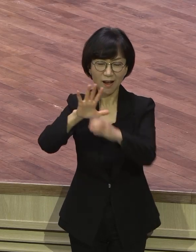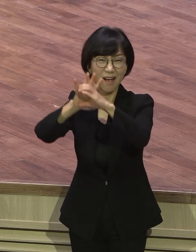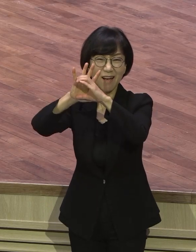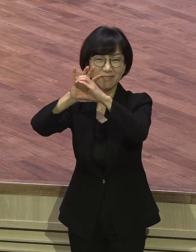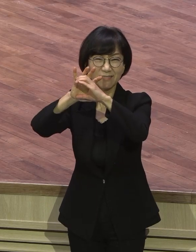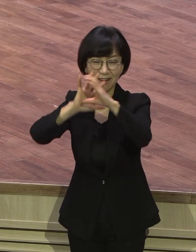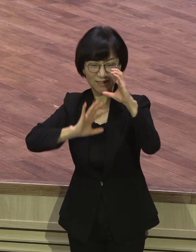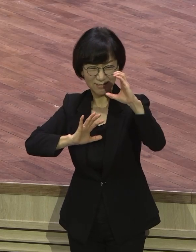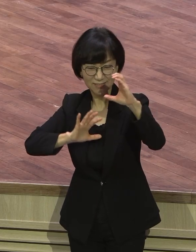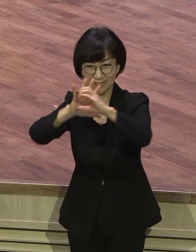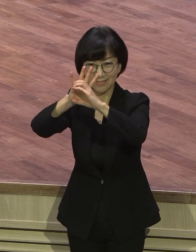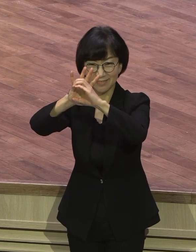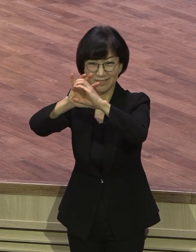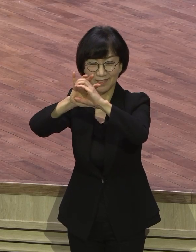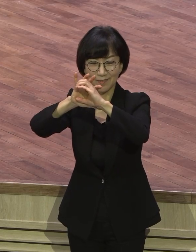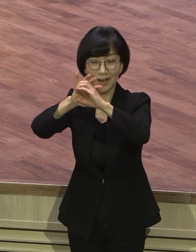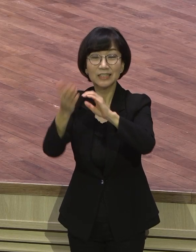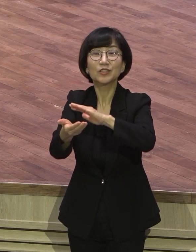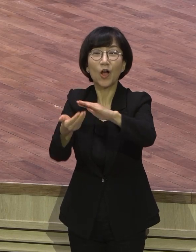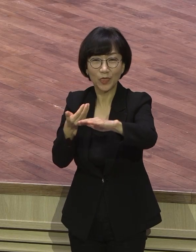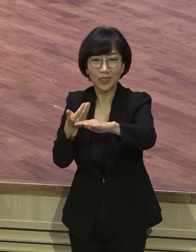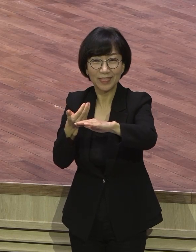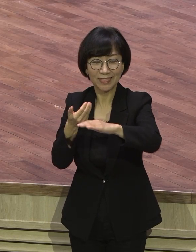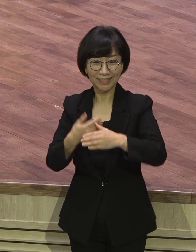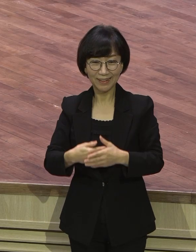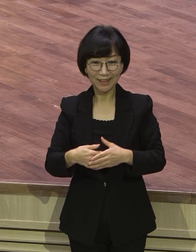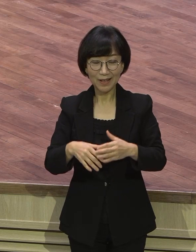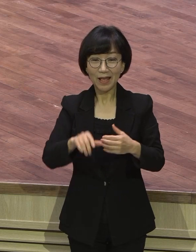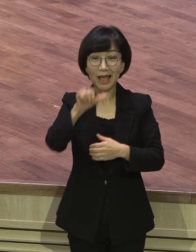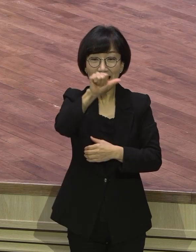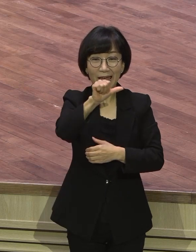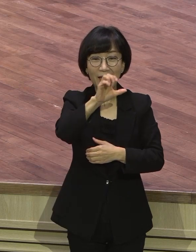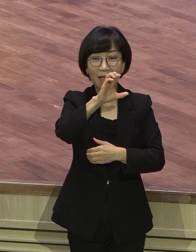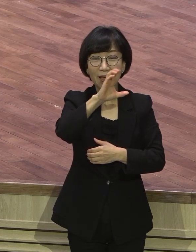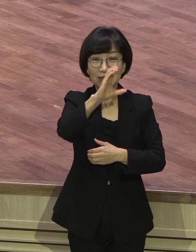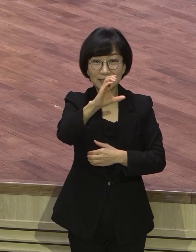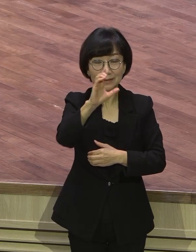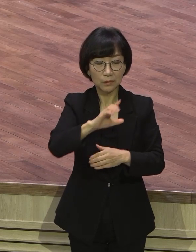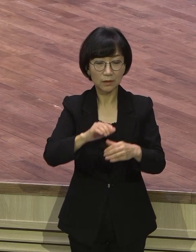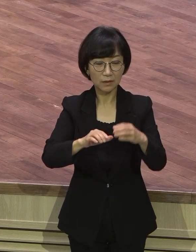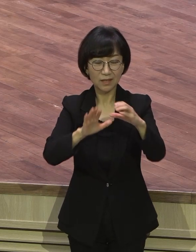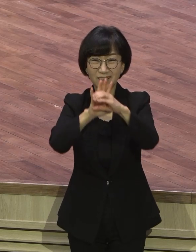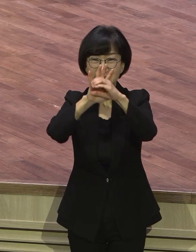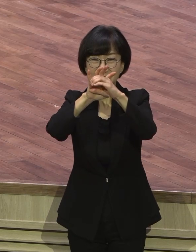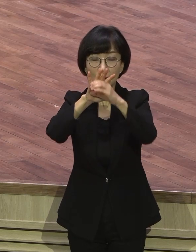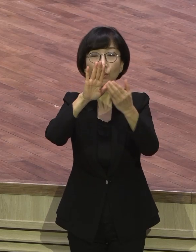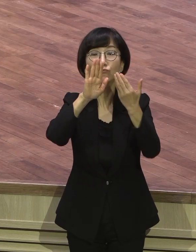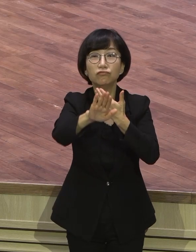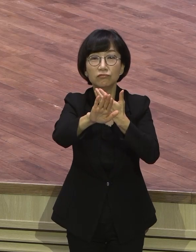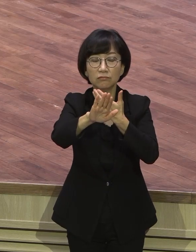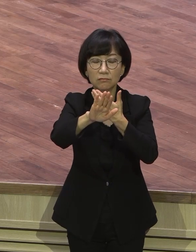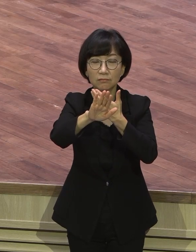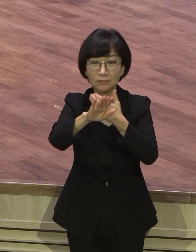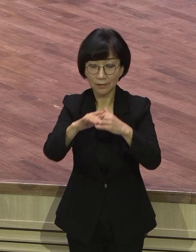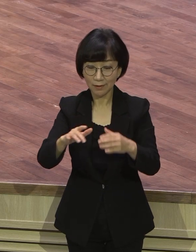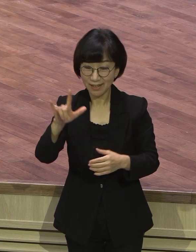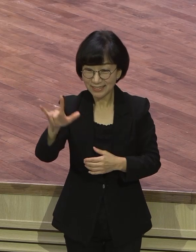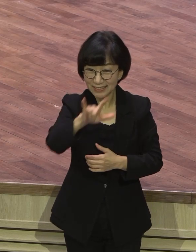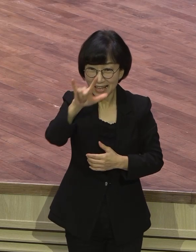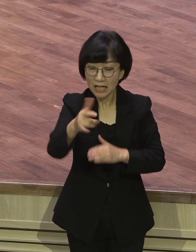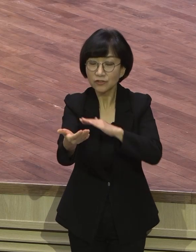의미하는 비포 코로나 그리고 AC는 애프터 코로나 그러니까 코로나가 있기